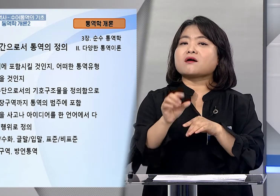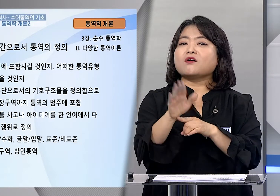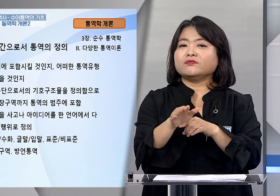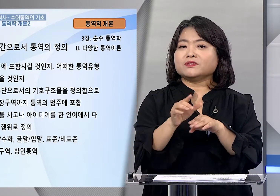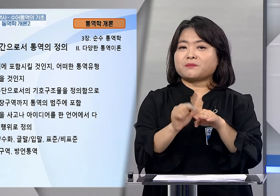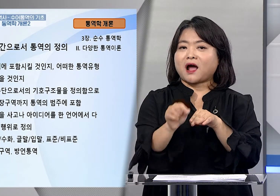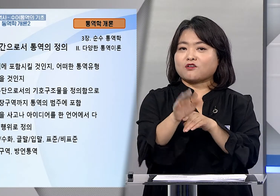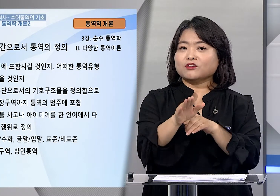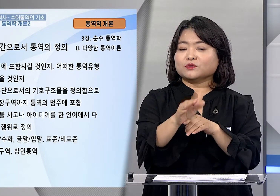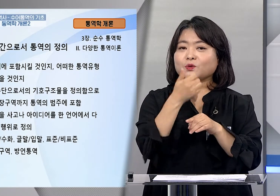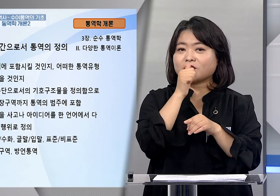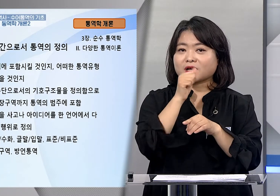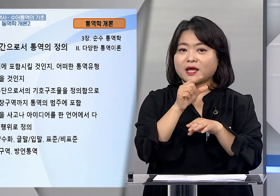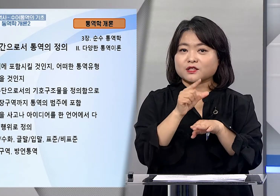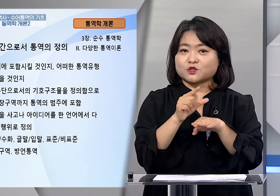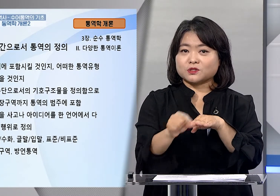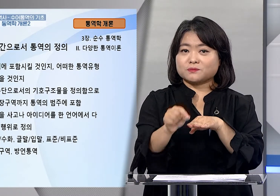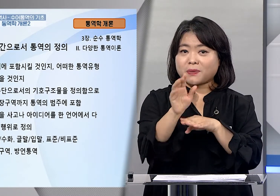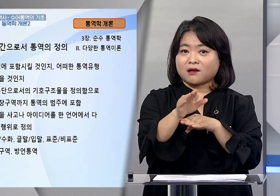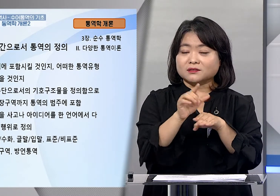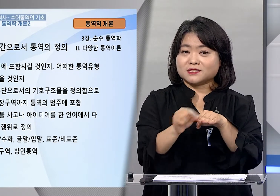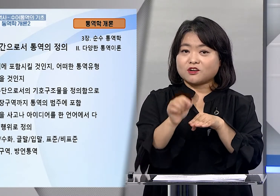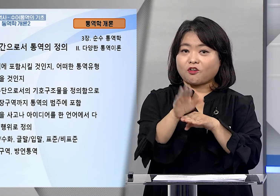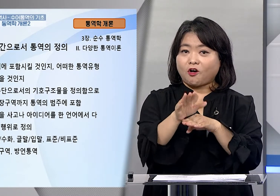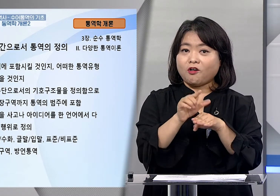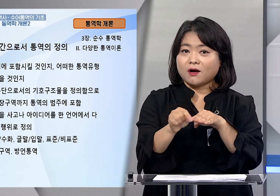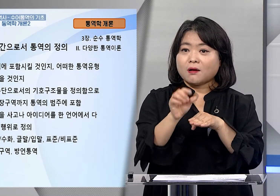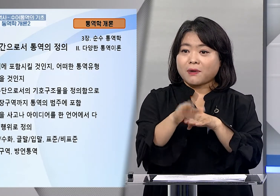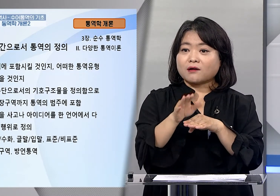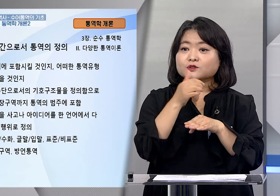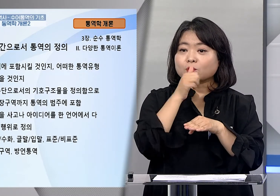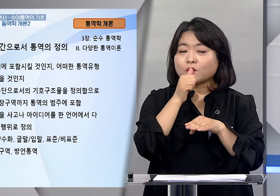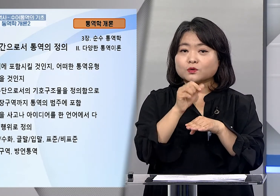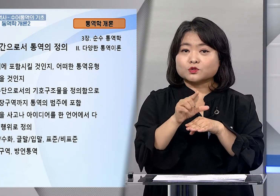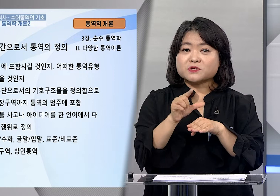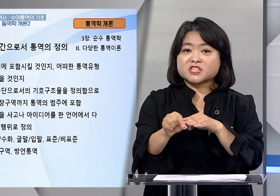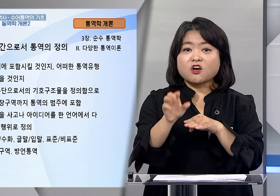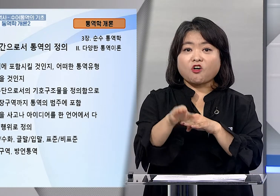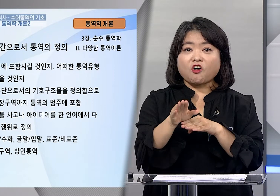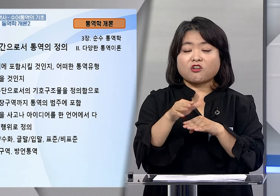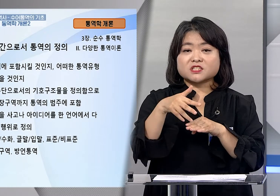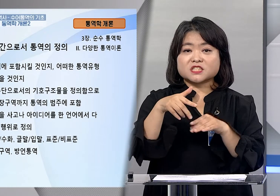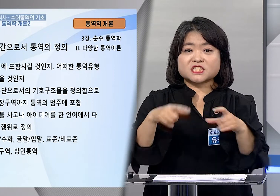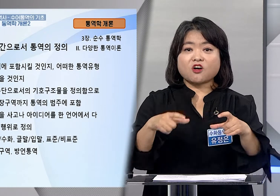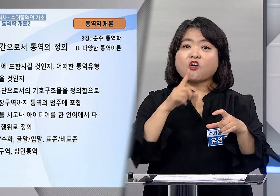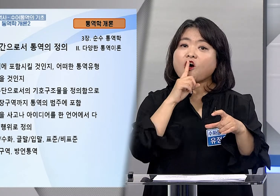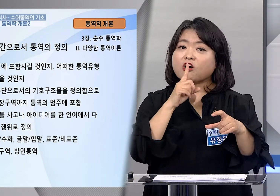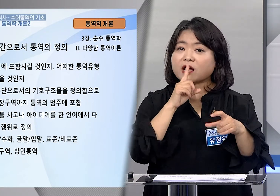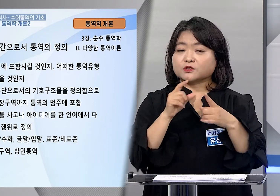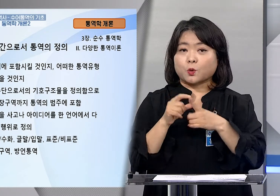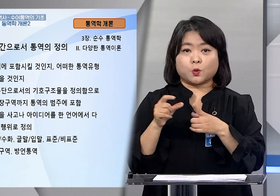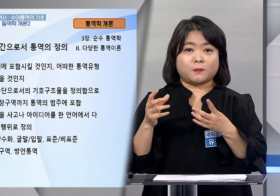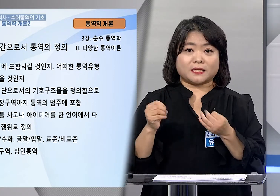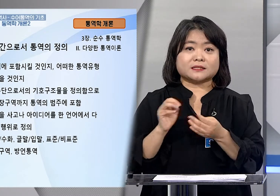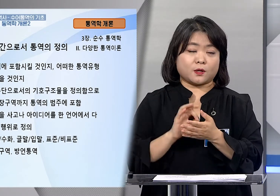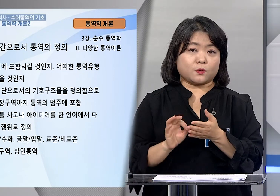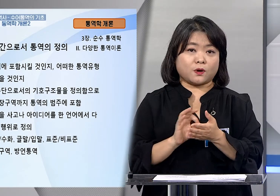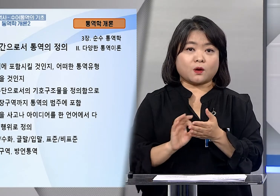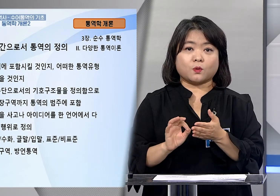방언 통역이라고 해야겠죠. 방언 지역어. 방언 통역 요즘은 지역어라는 용어로 많이 사용하고